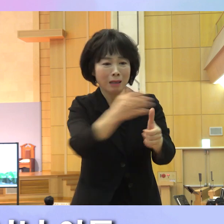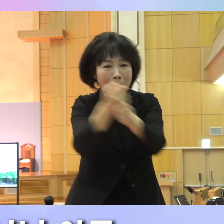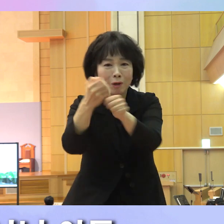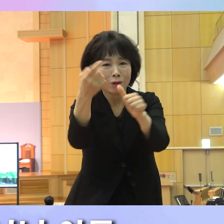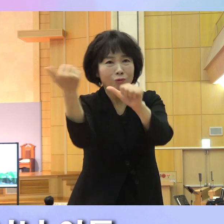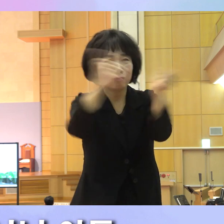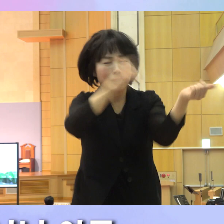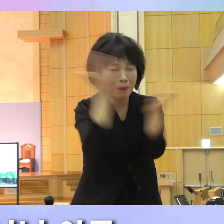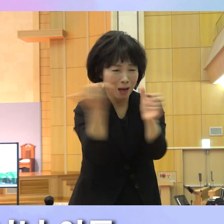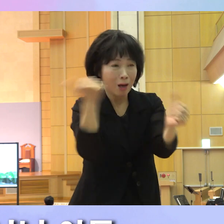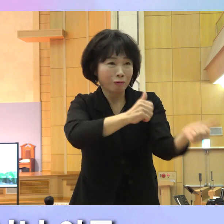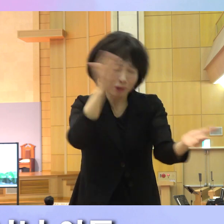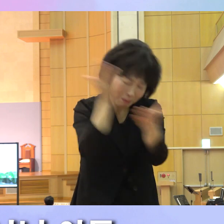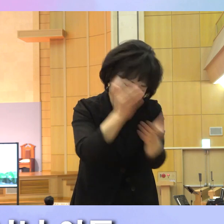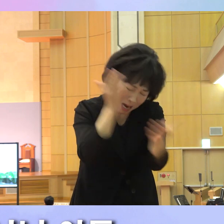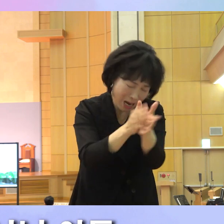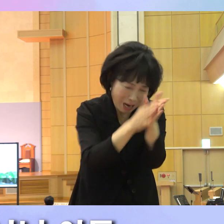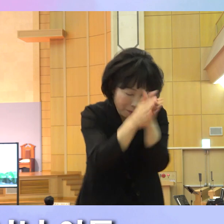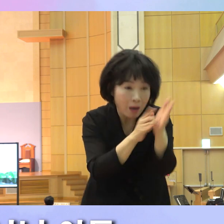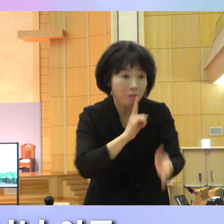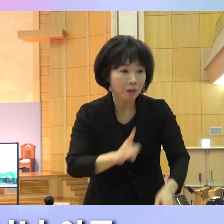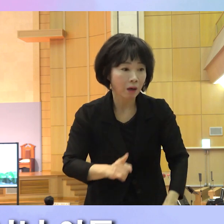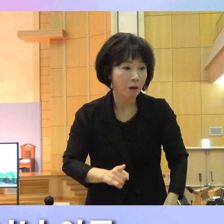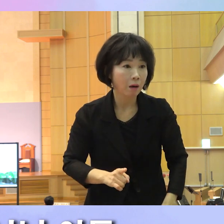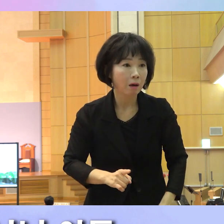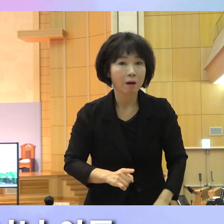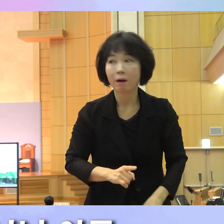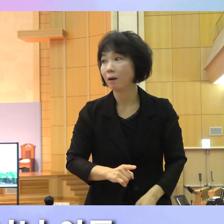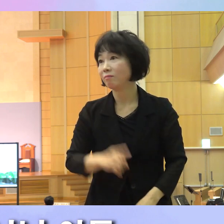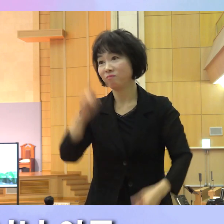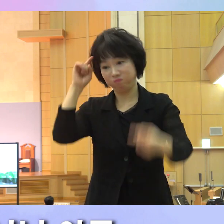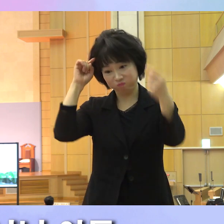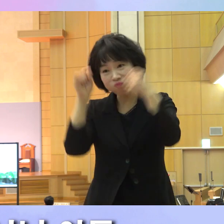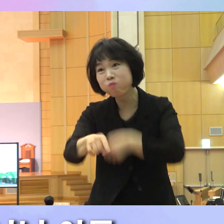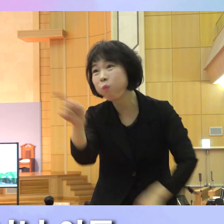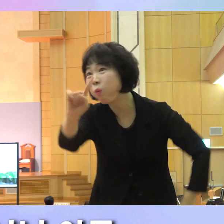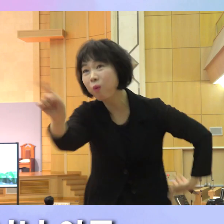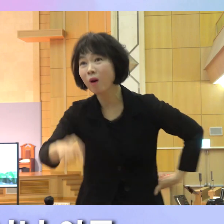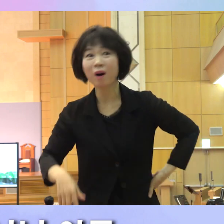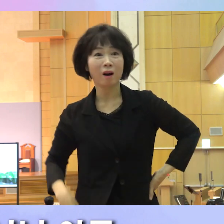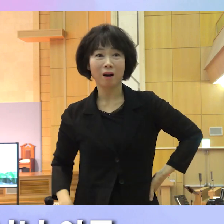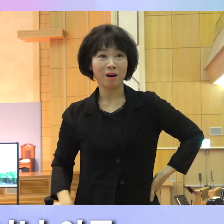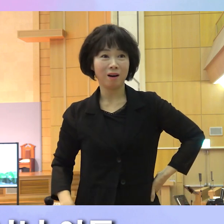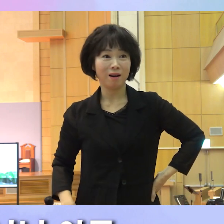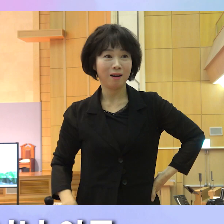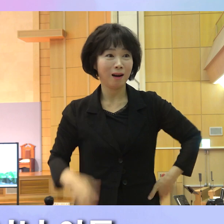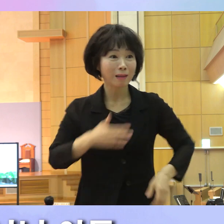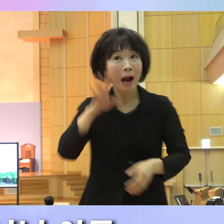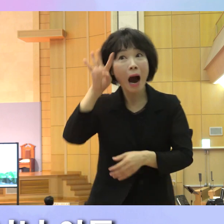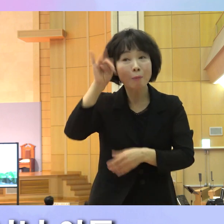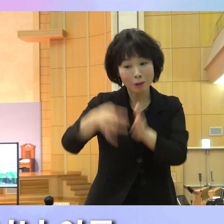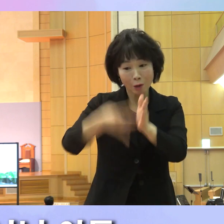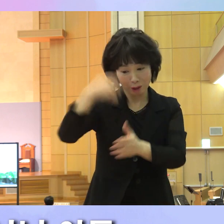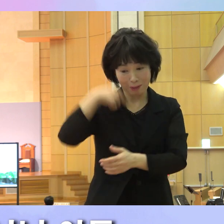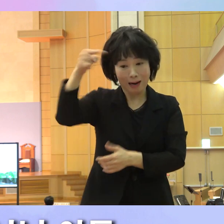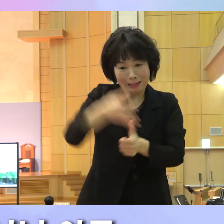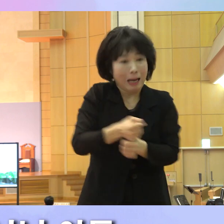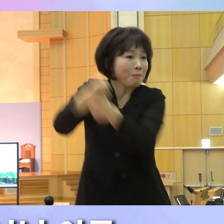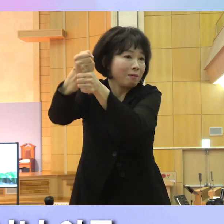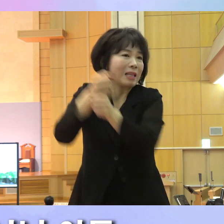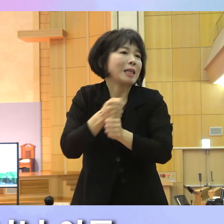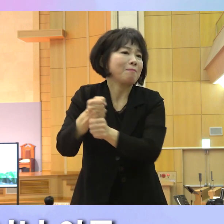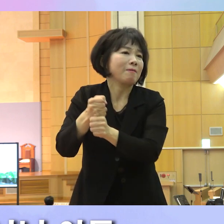마옵소서. 이 일이, 주님이 예루살렘 올라가서 고난받고 죽는 일이